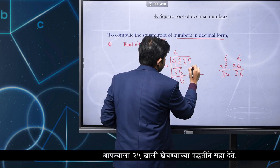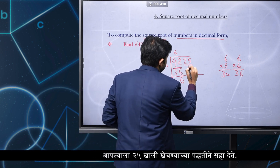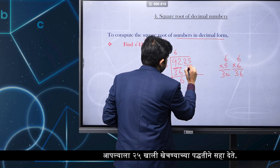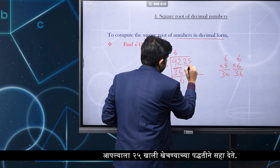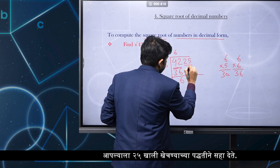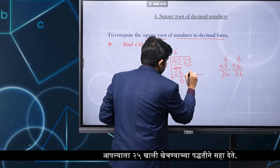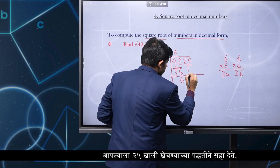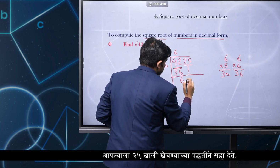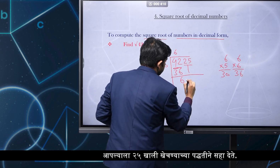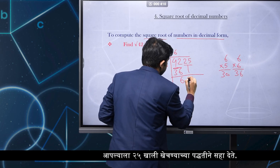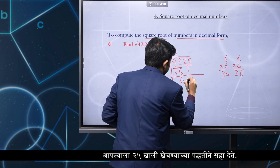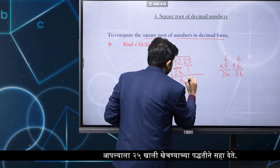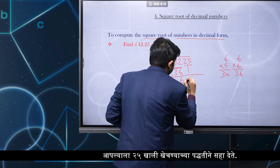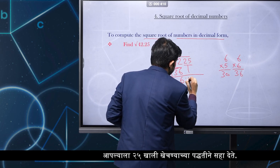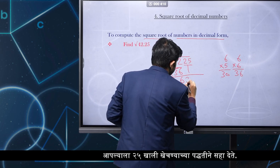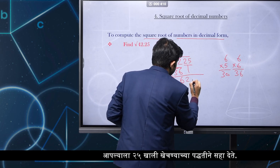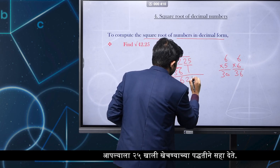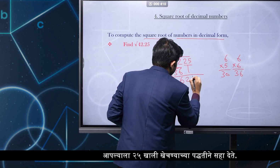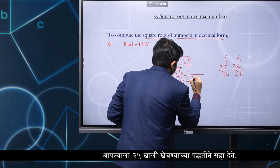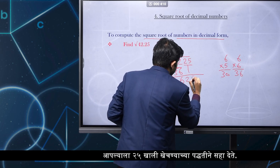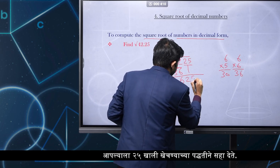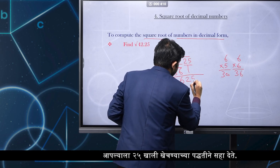आपल्याला 25 खाली खेचणाऱ्या पद्धतीने 6 देते.